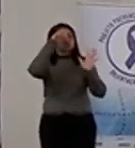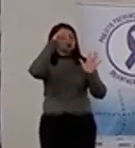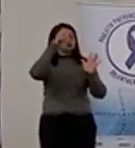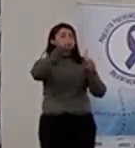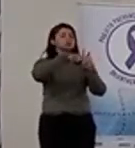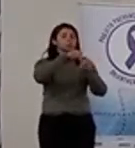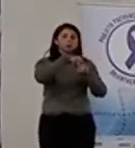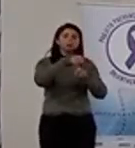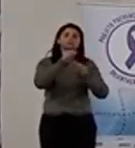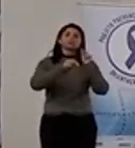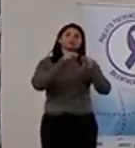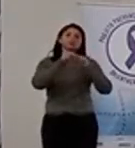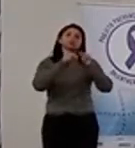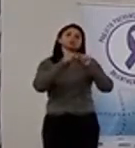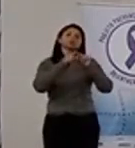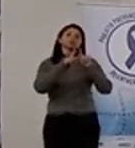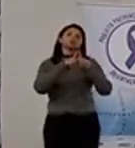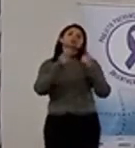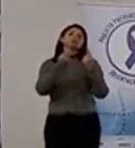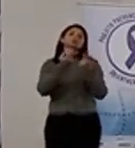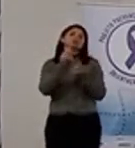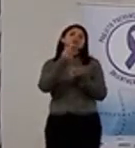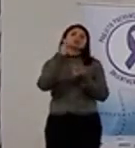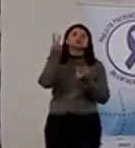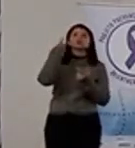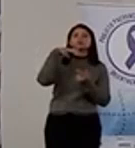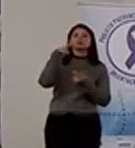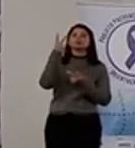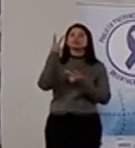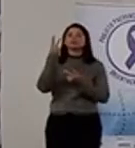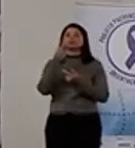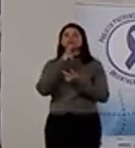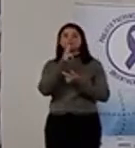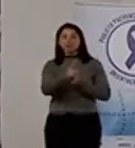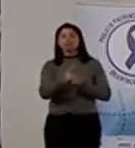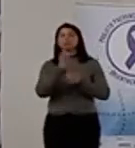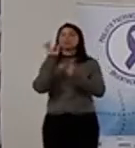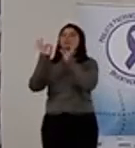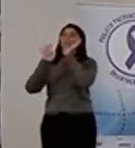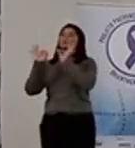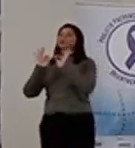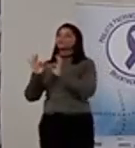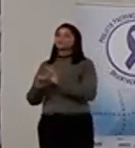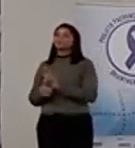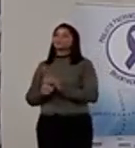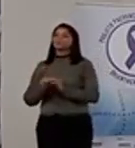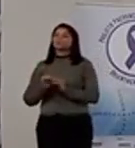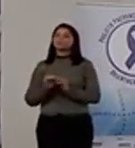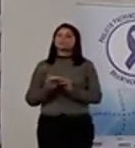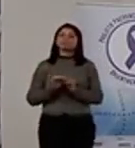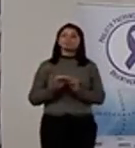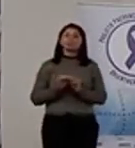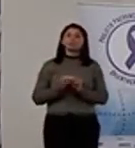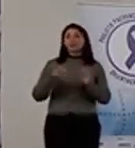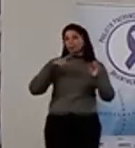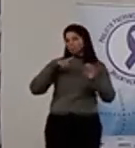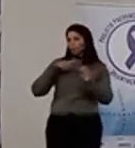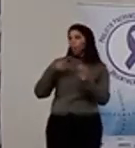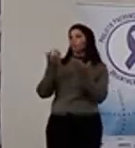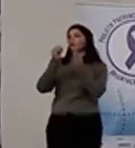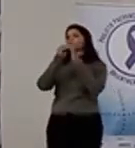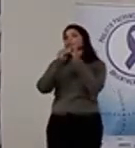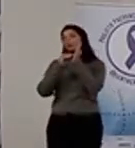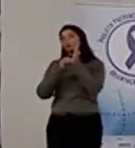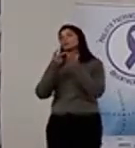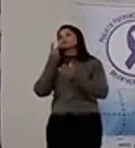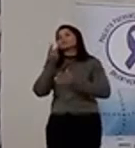têm, em geral, 1 a 2 dias para dar uma resposta. Eles vão estudar a literatura toda e dizer, não, existem dados que falam isso, ou